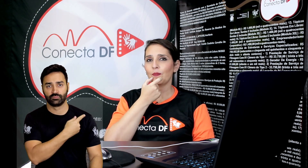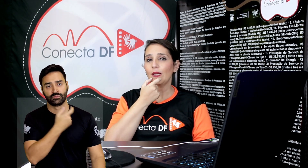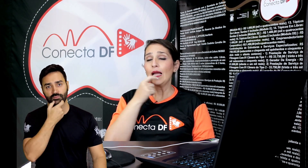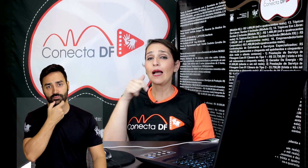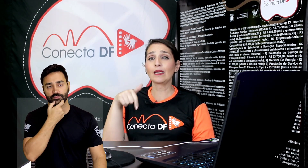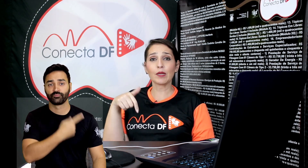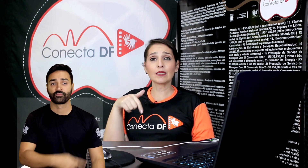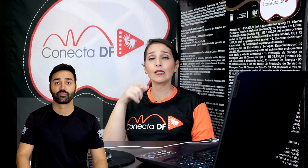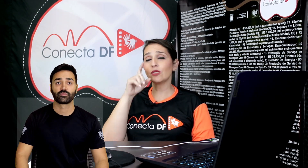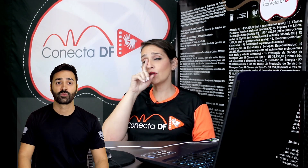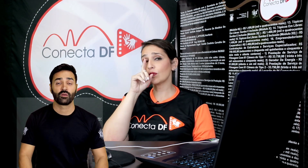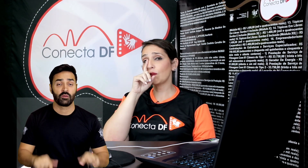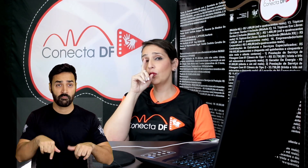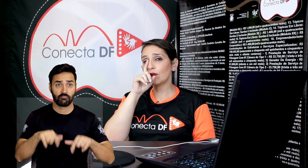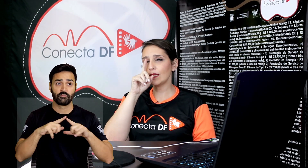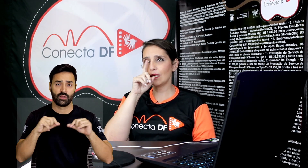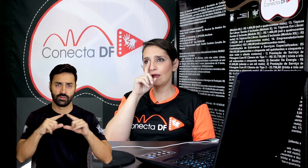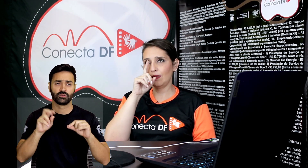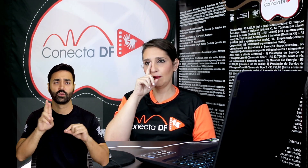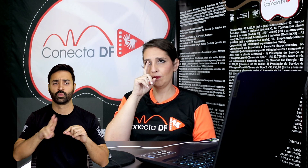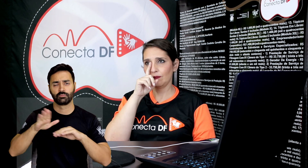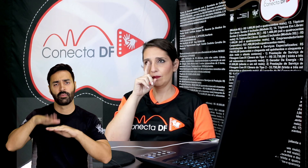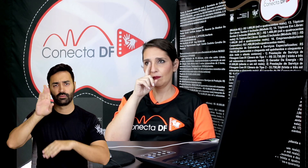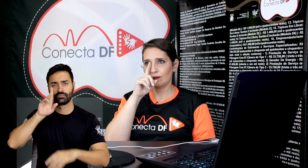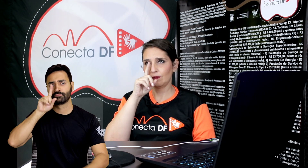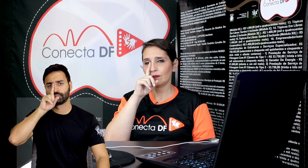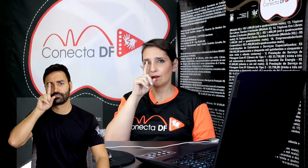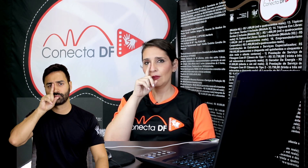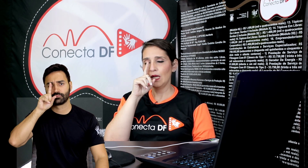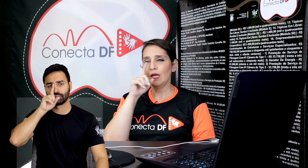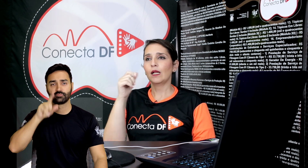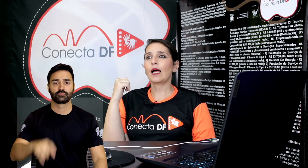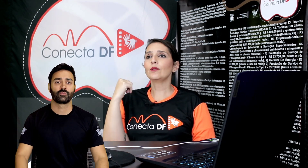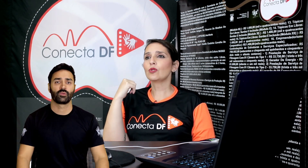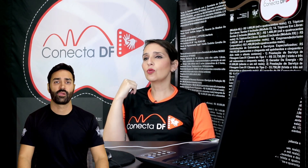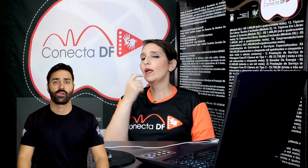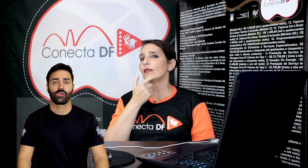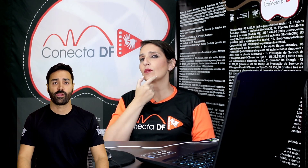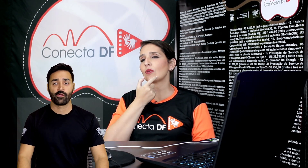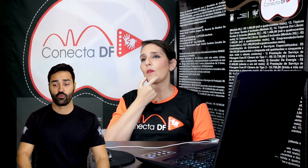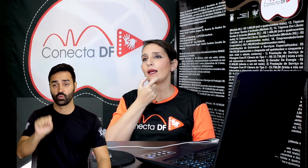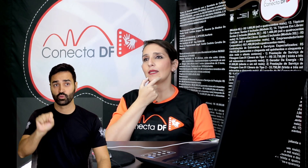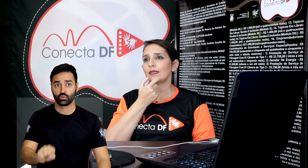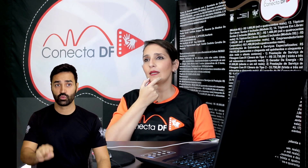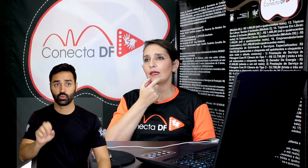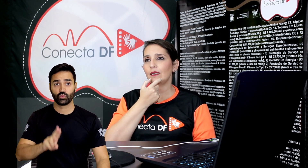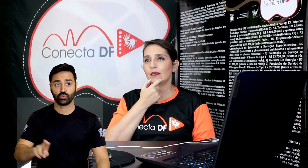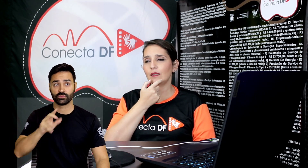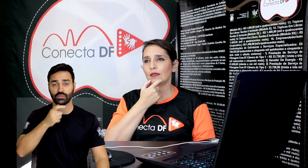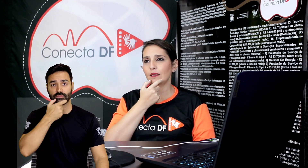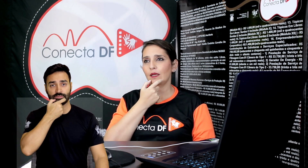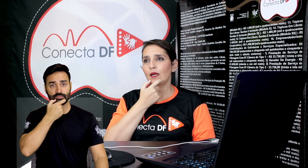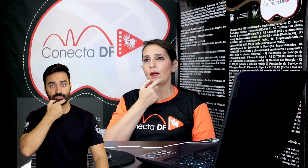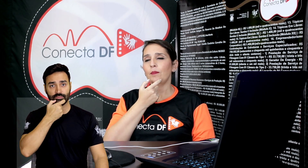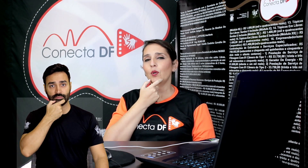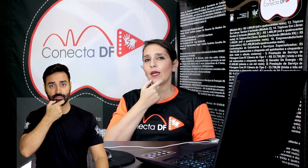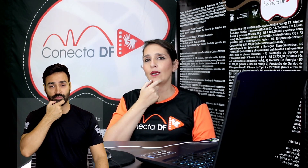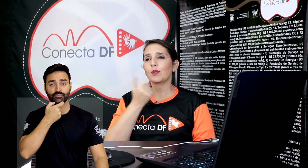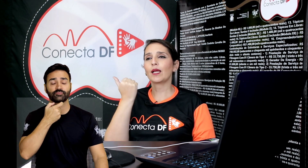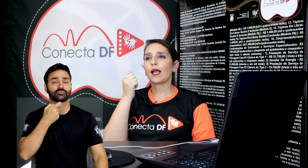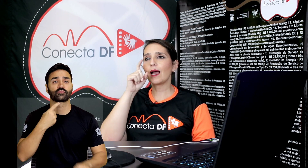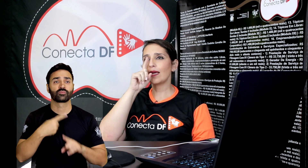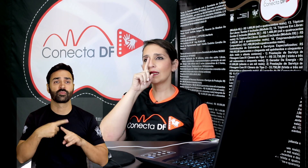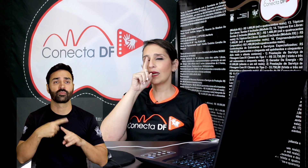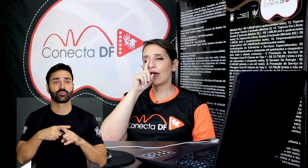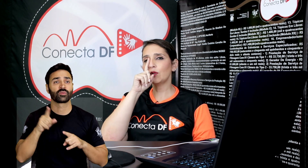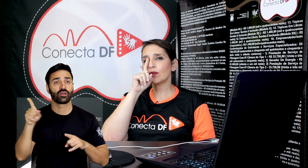biscoito. Aqui em Brasília a gente usa muito esse aqui. Lá no sul eles usam mais esse aqui. Por quê?